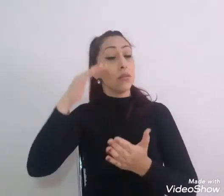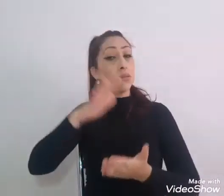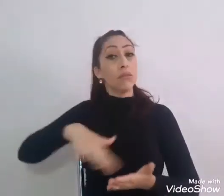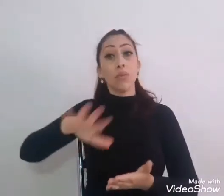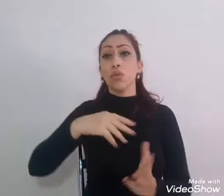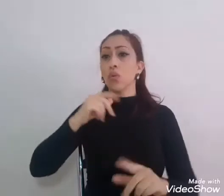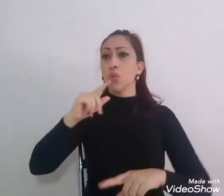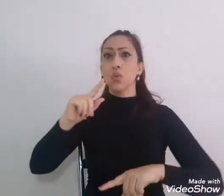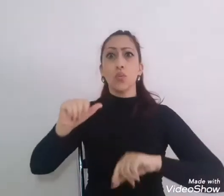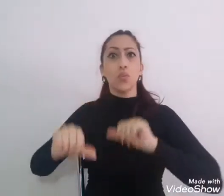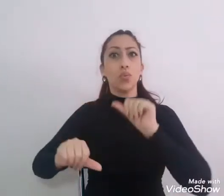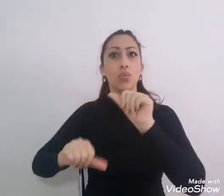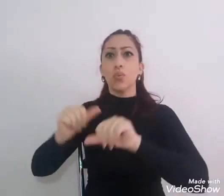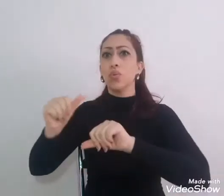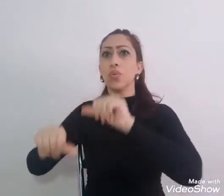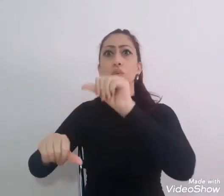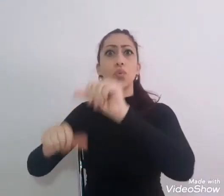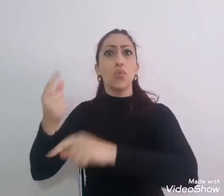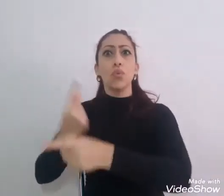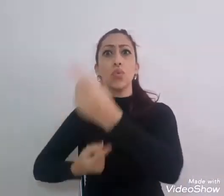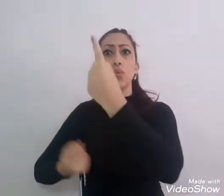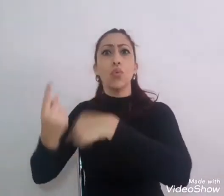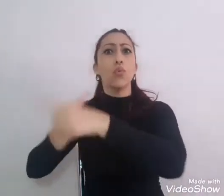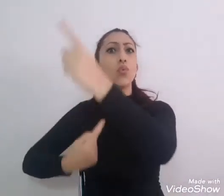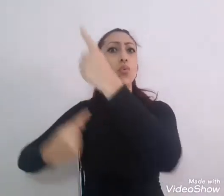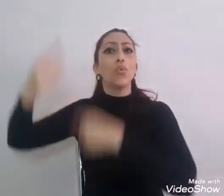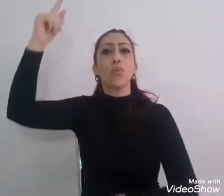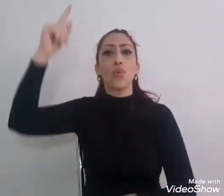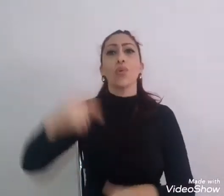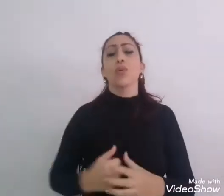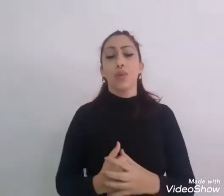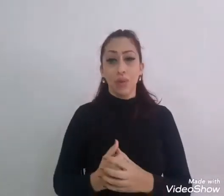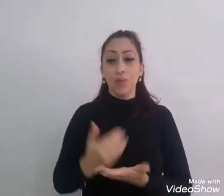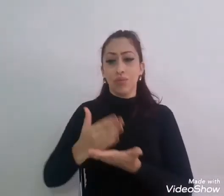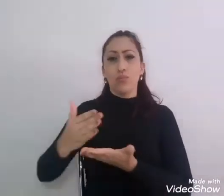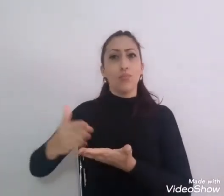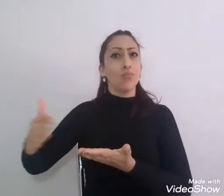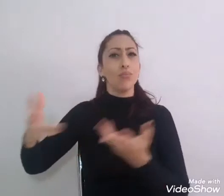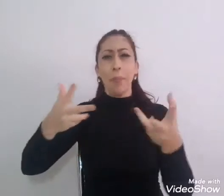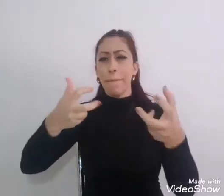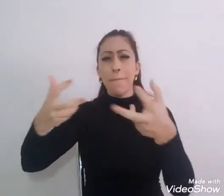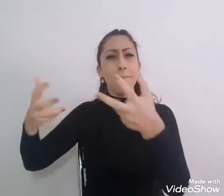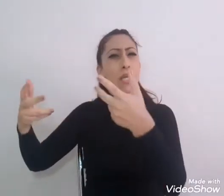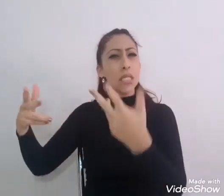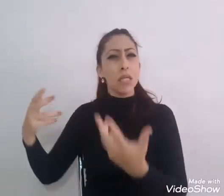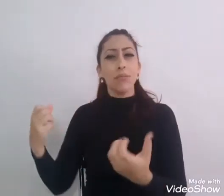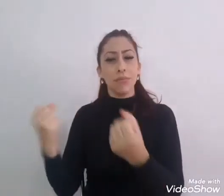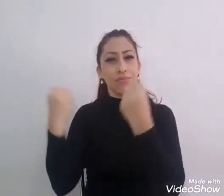mais esse processo evolutivo, nem antes, né? Mas a partir daí, isso se verifica de forma muito clara, né?